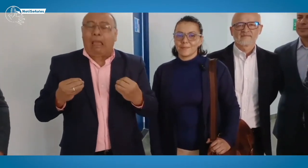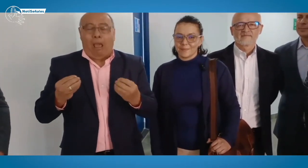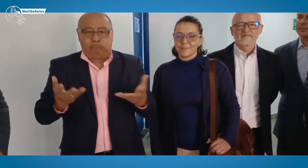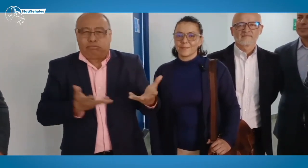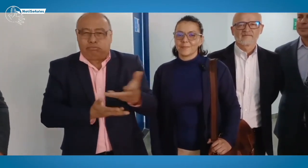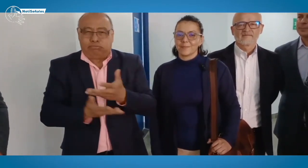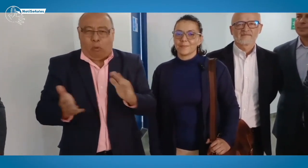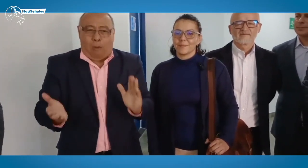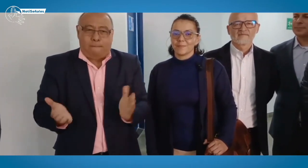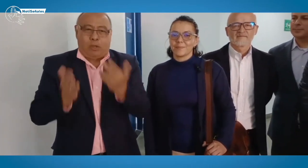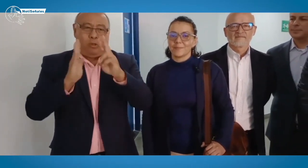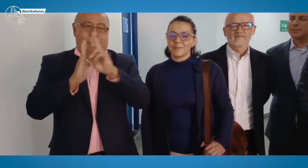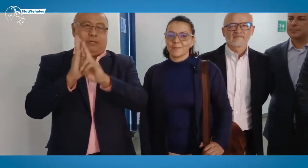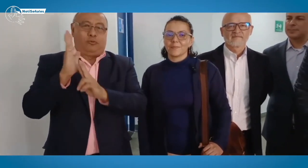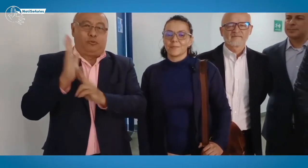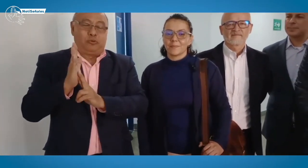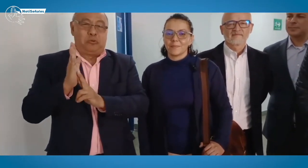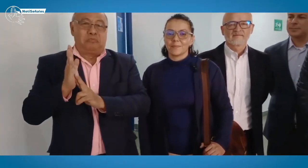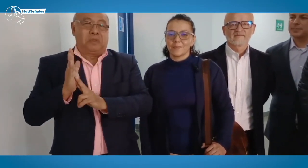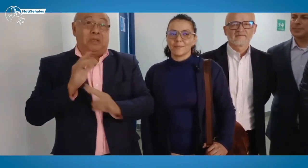mejorar la resolución vigente.